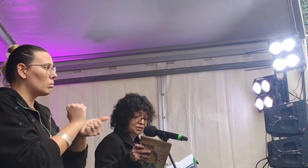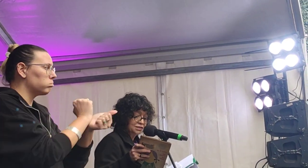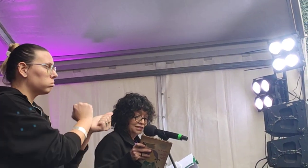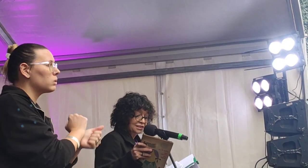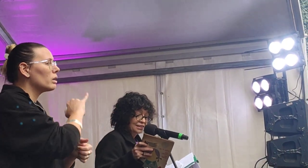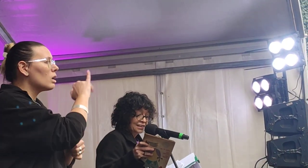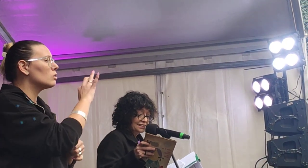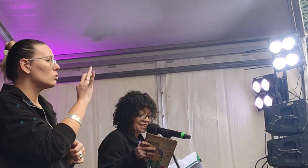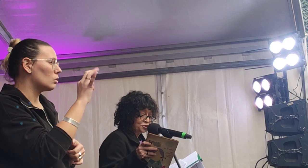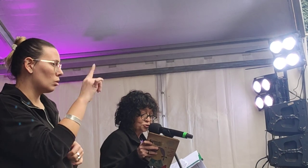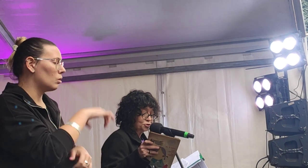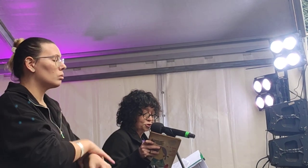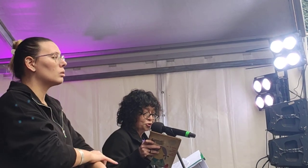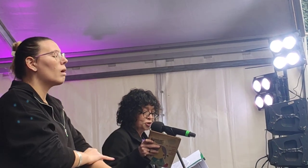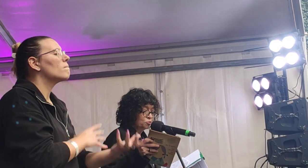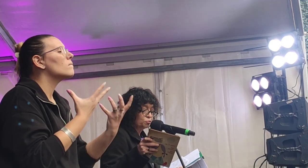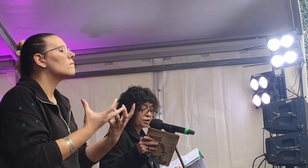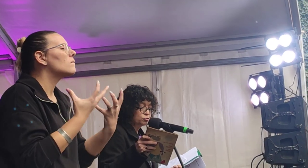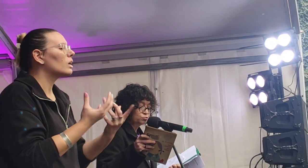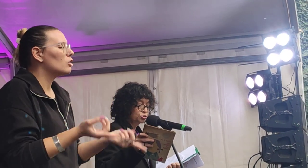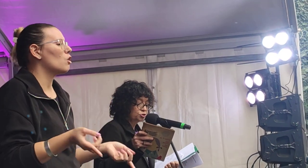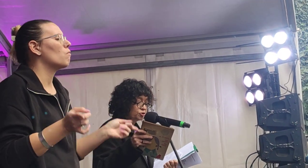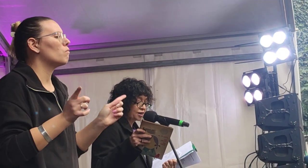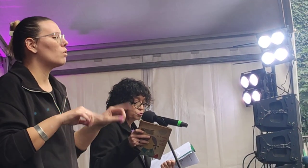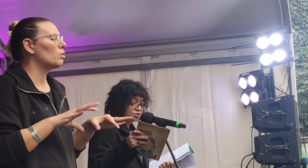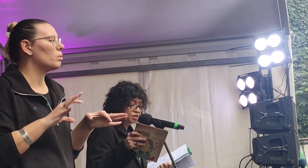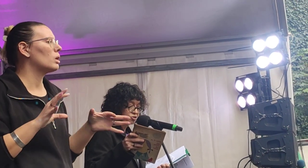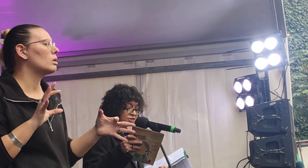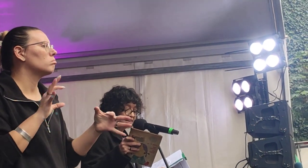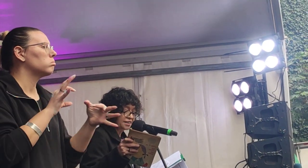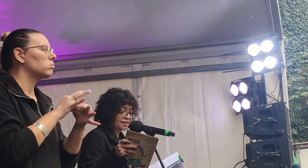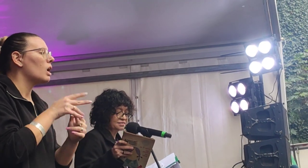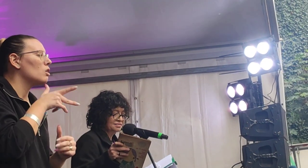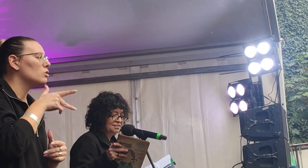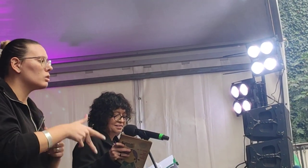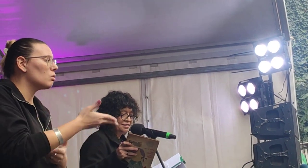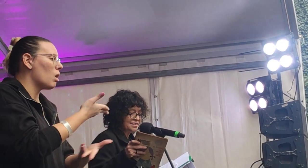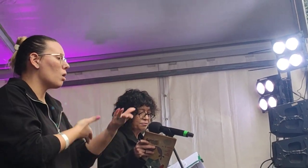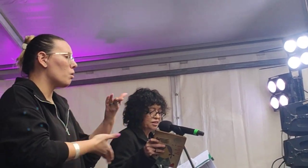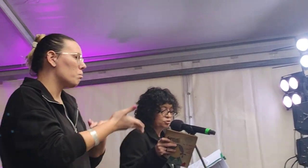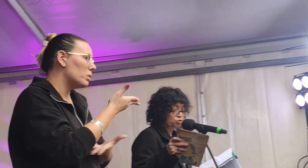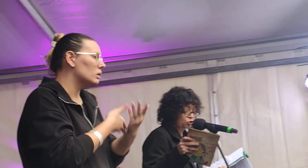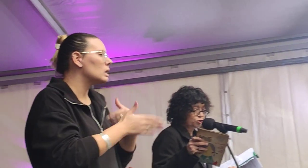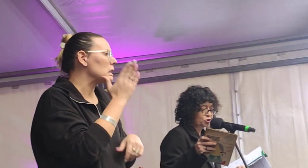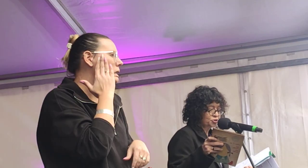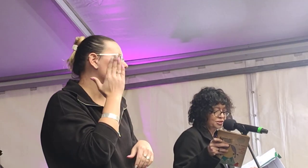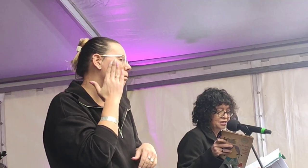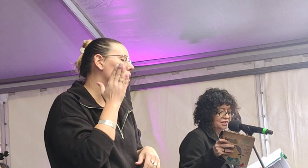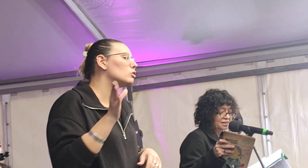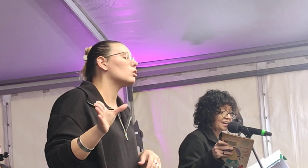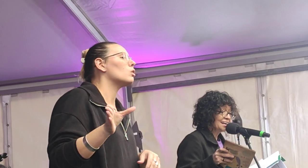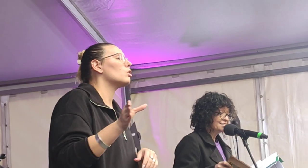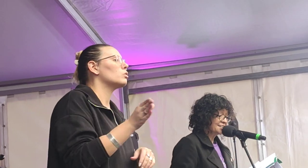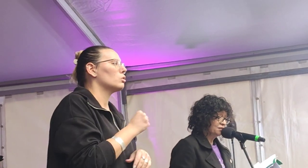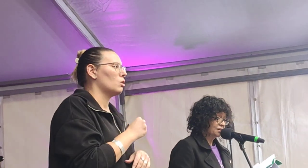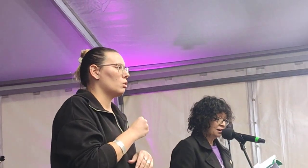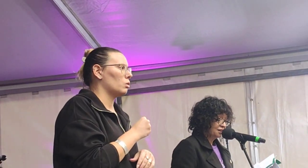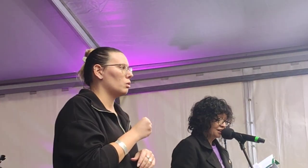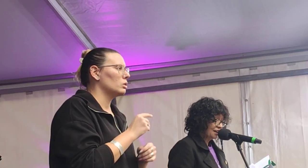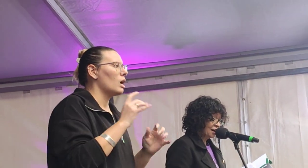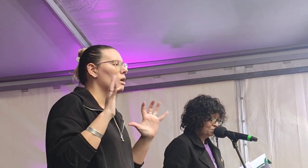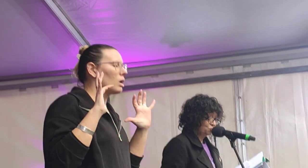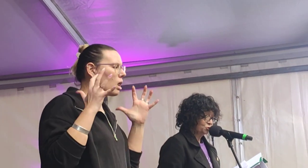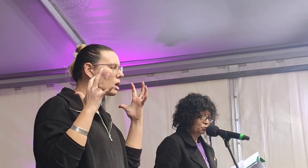zoológico, deseosos todos de volver junto a sus hijos e hijas, sabiendo todos que en la